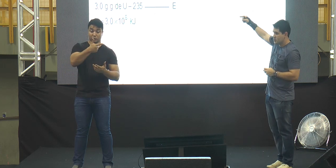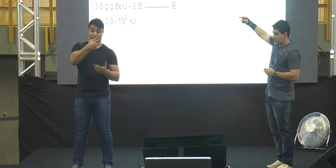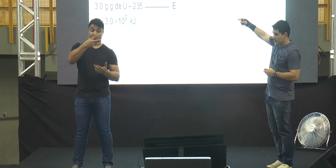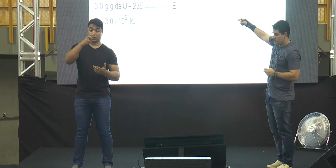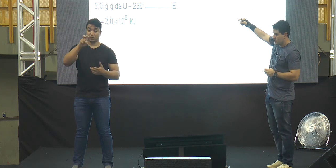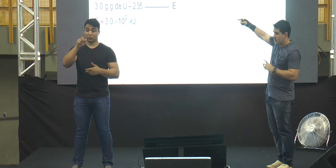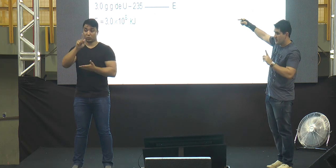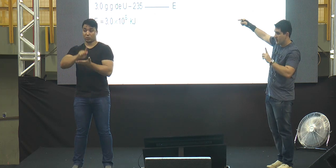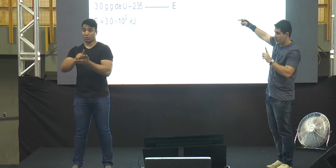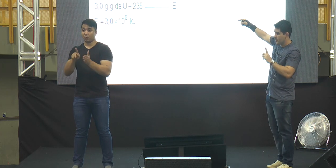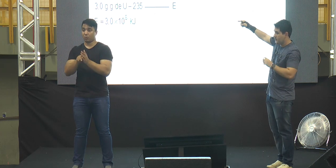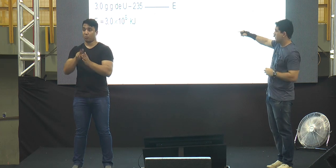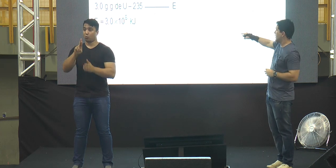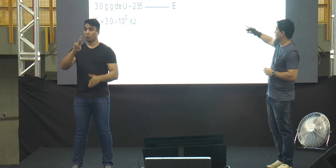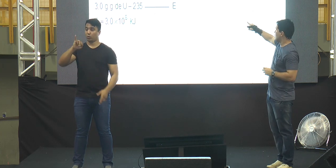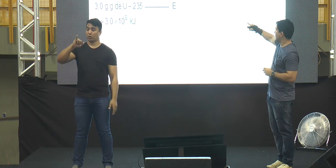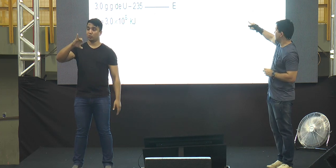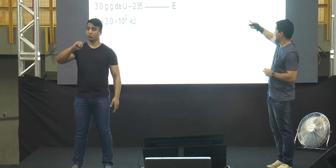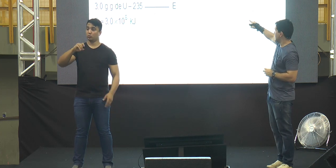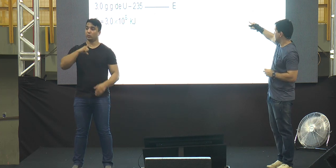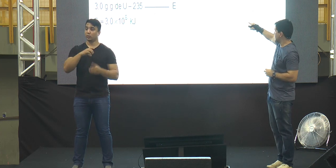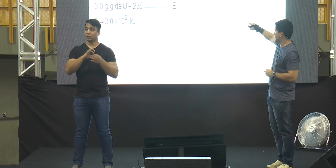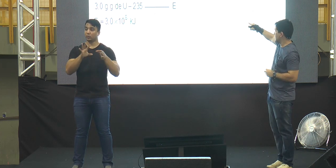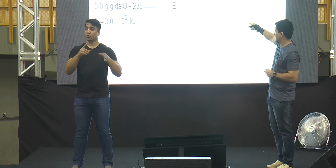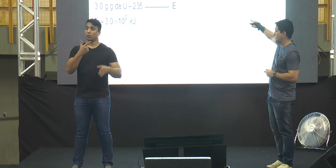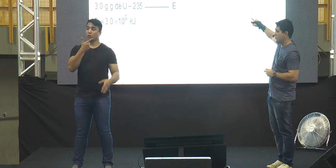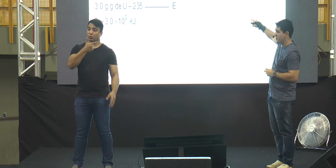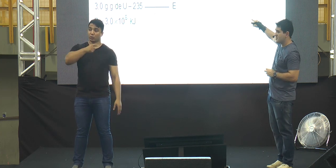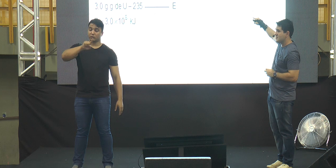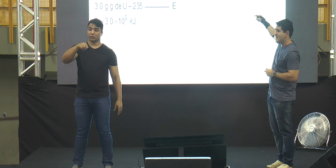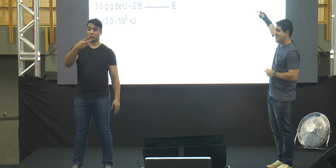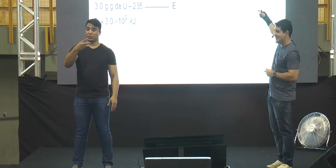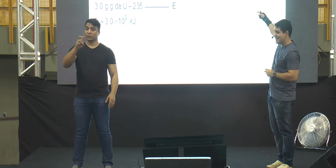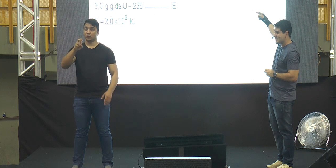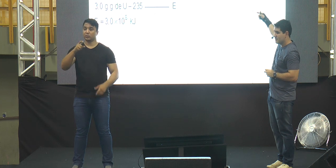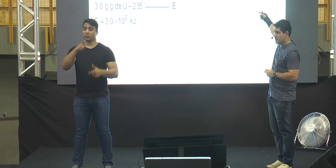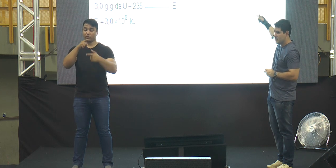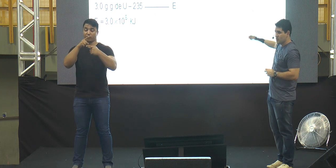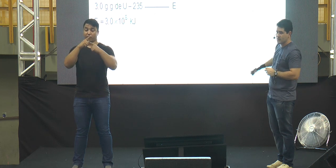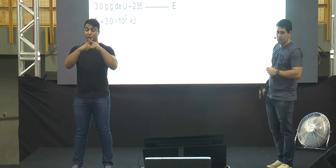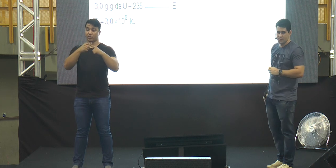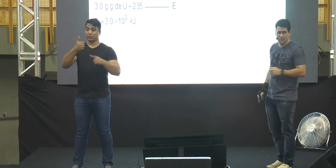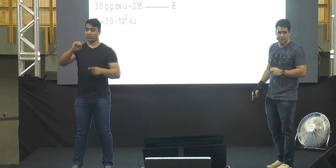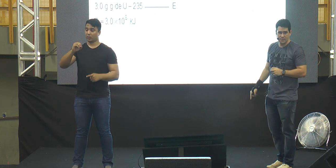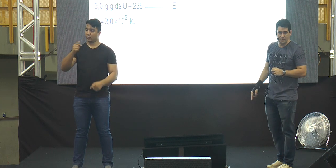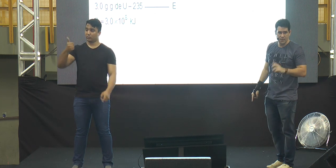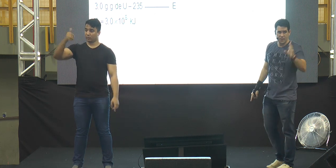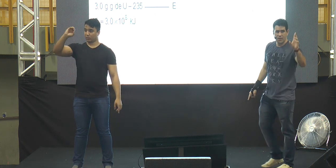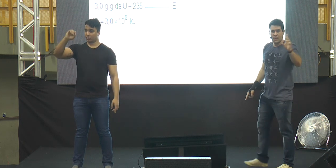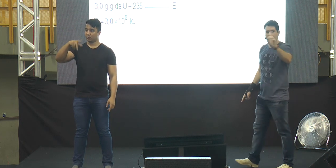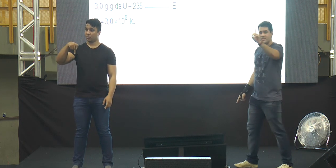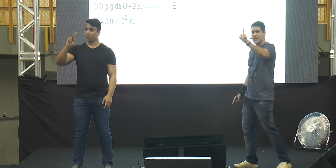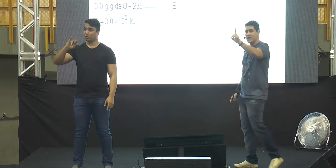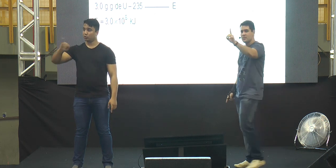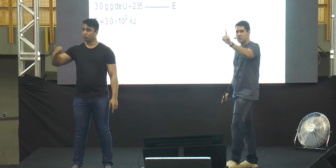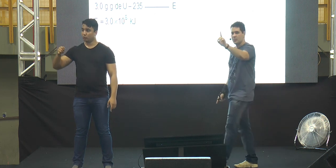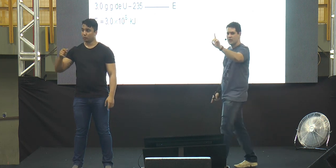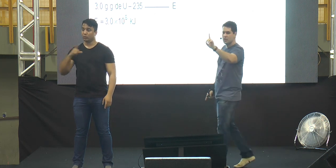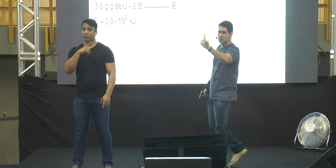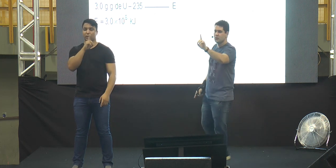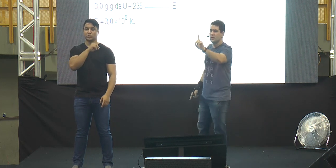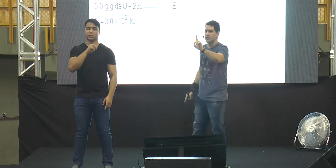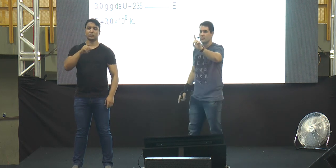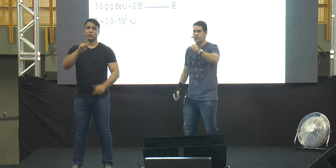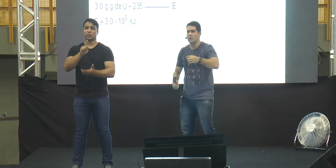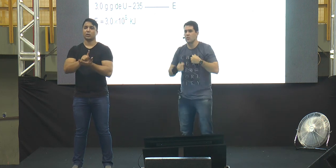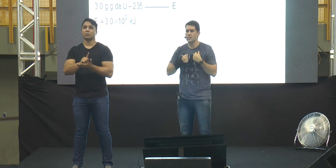235 gramas de urânio liberam 2,35 vezes 10 a décima quilojoules. Em 100 gramas de